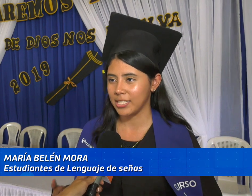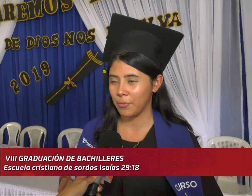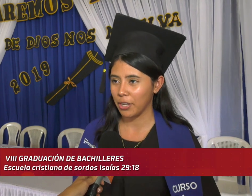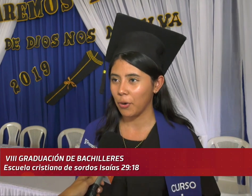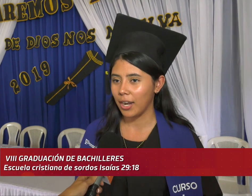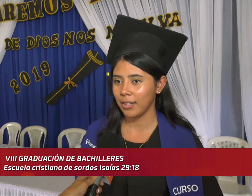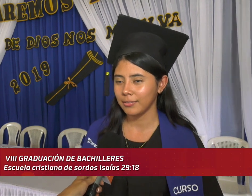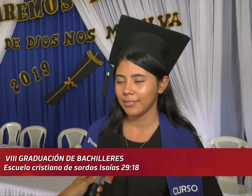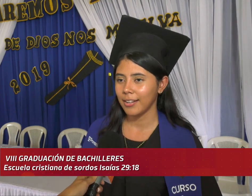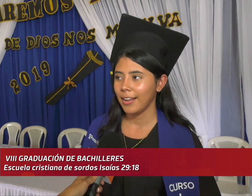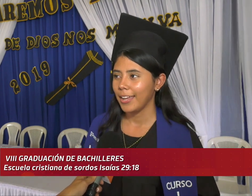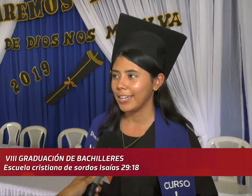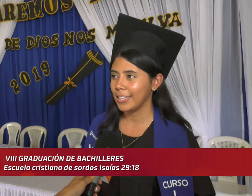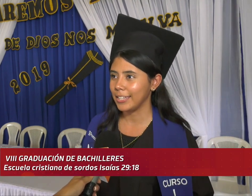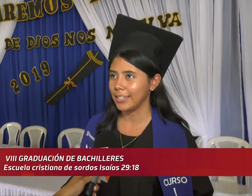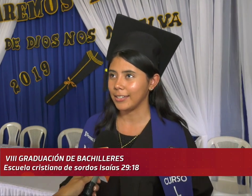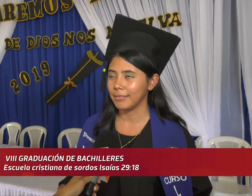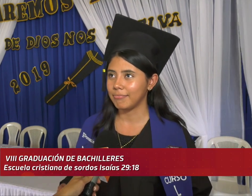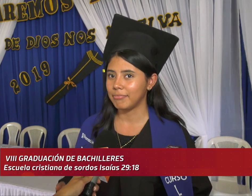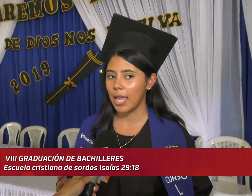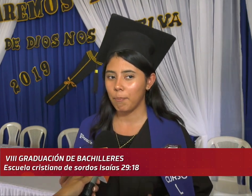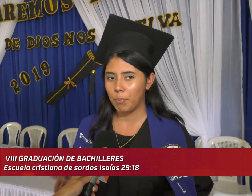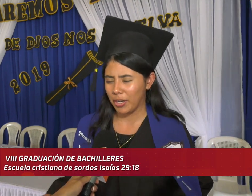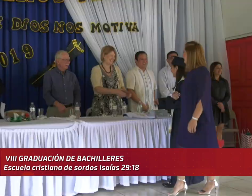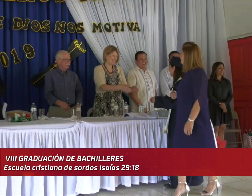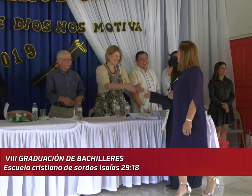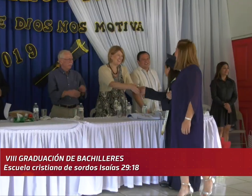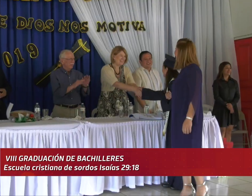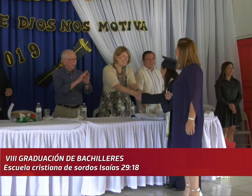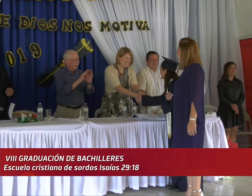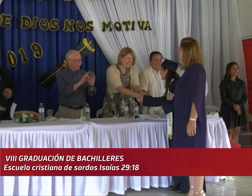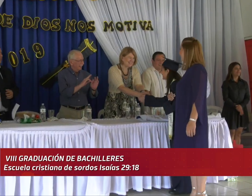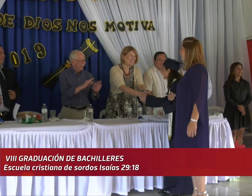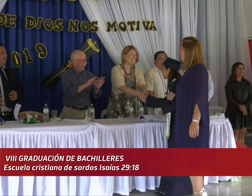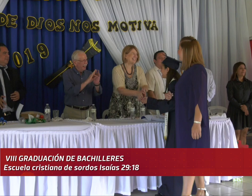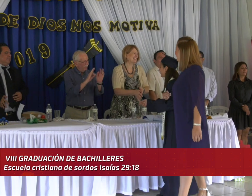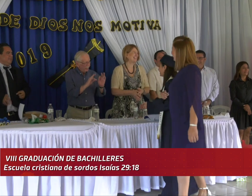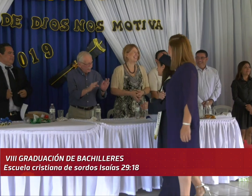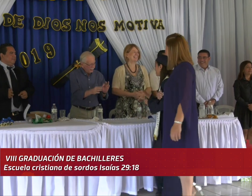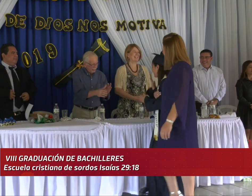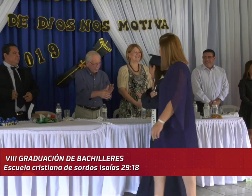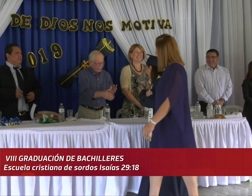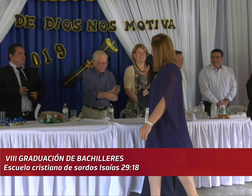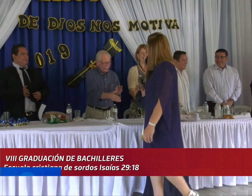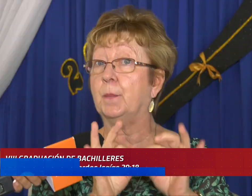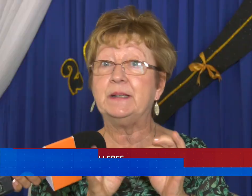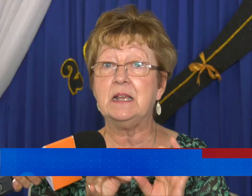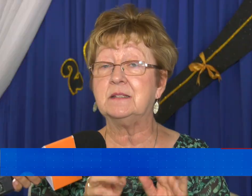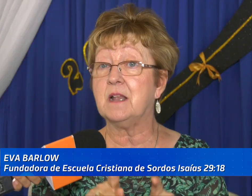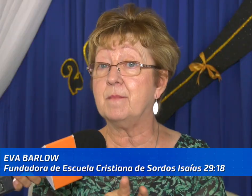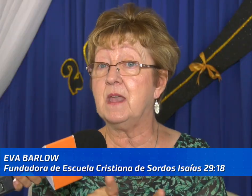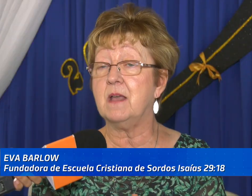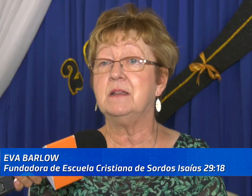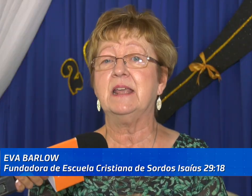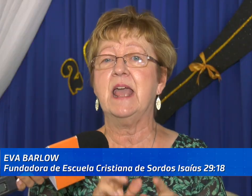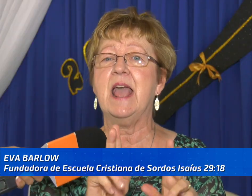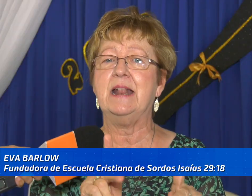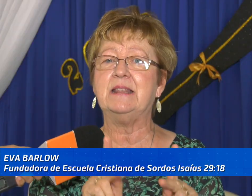nacemos iguales y por qué no vivir iguales. Necesitamos más intérpretes también de gente